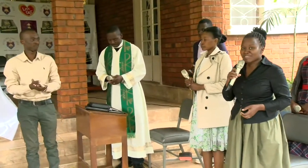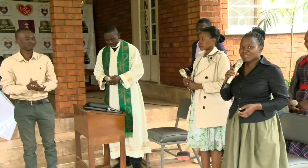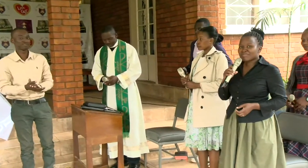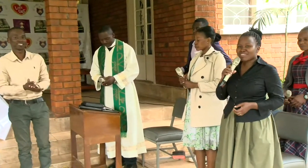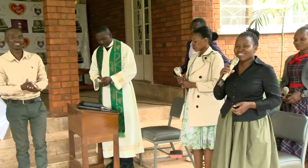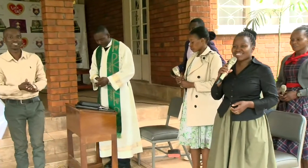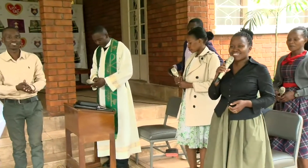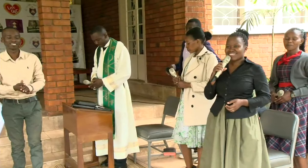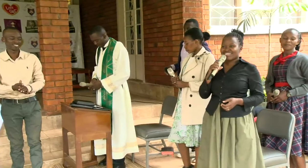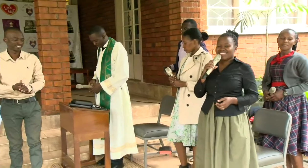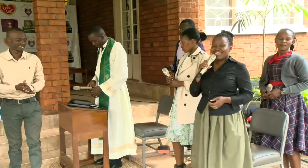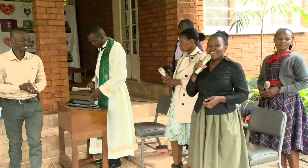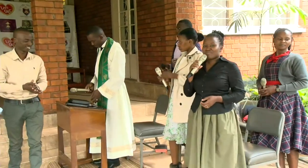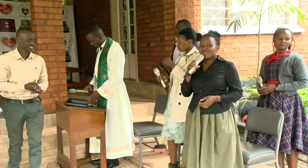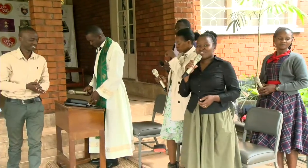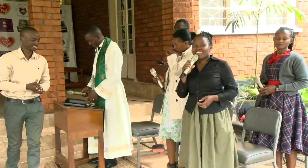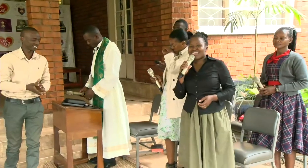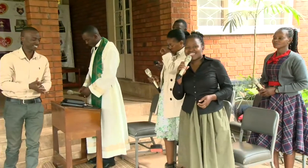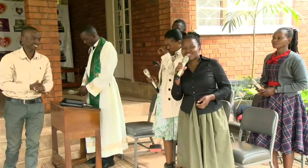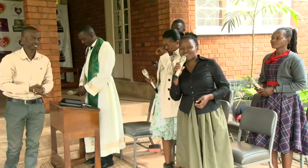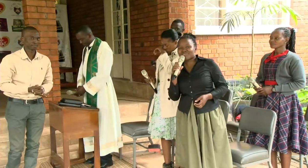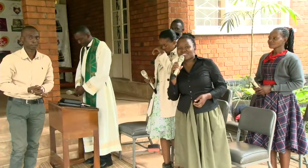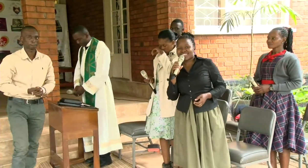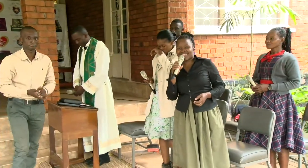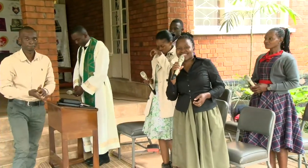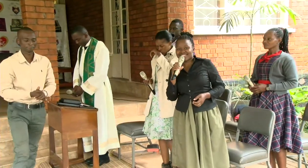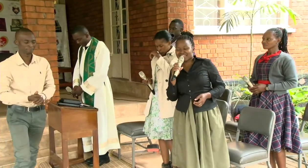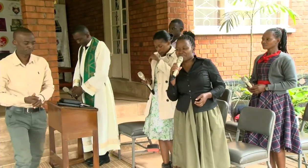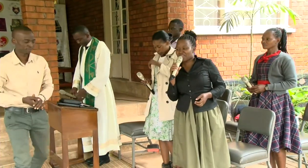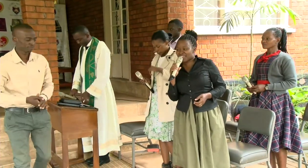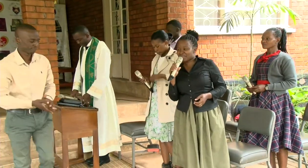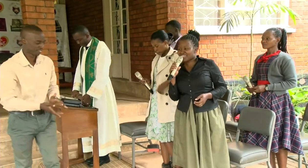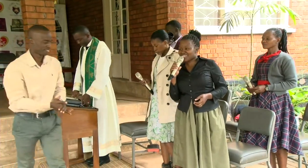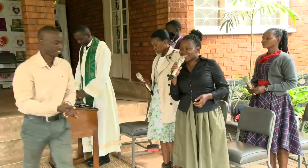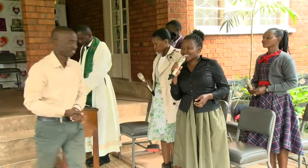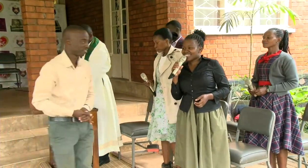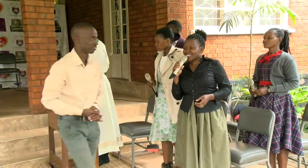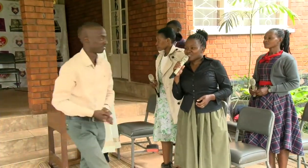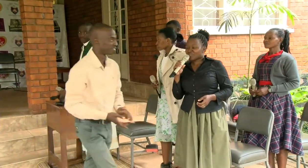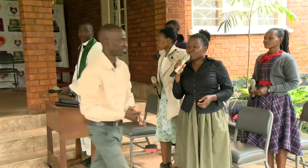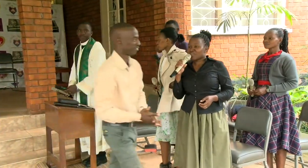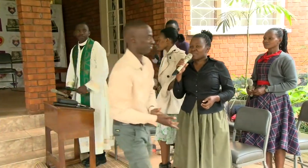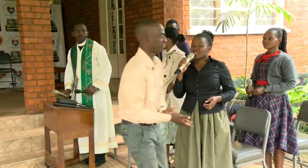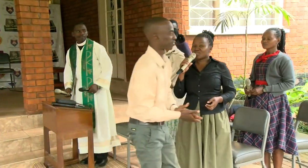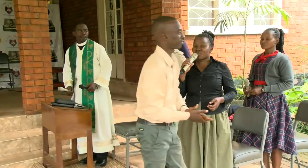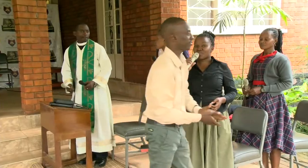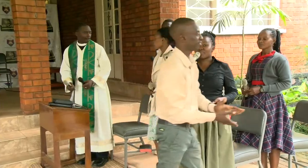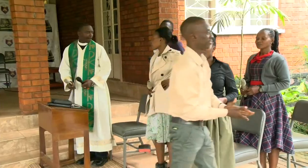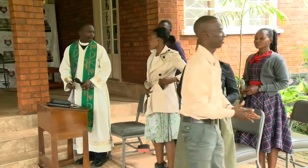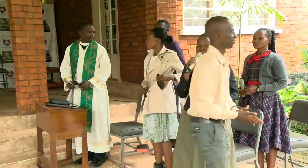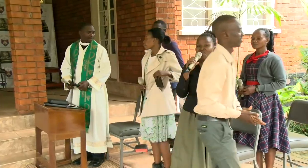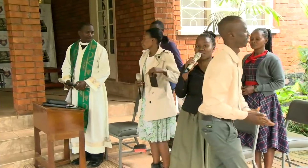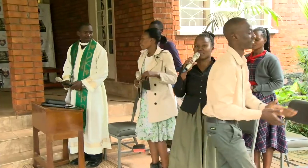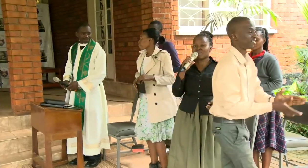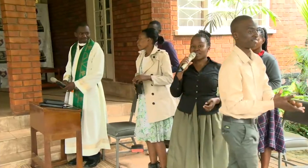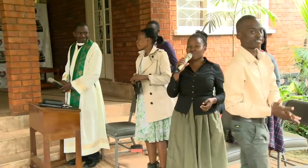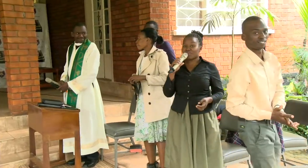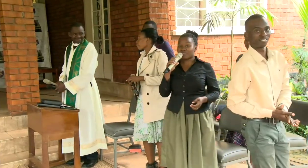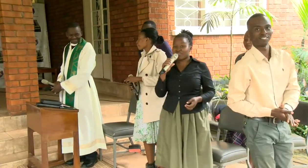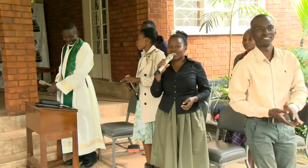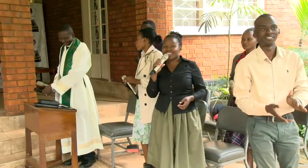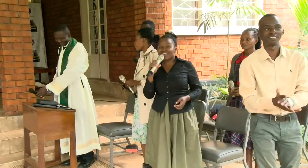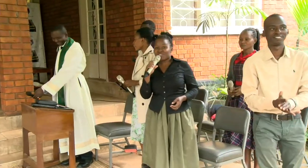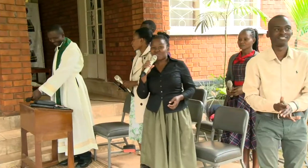Mukama yeebazibwe. Abooluganda tutendereza Mukama, tumwebaza olw'ebyo byakola mu